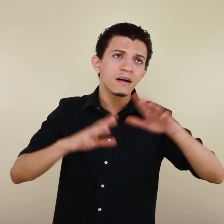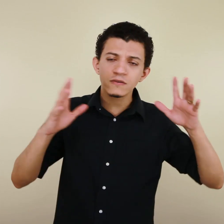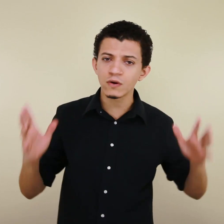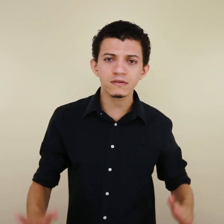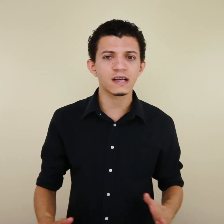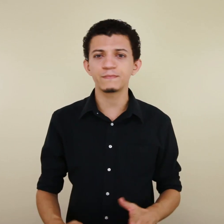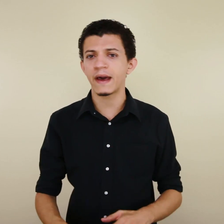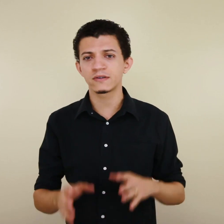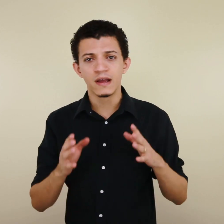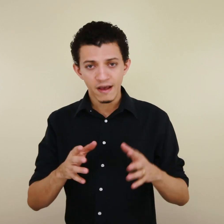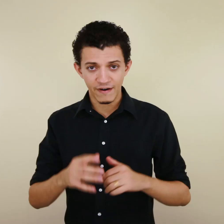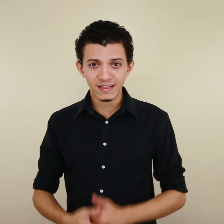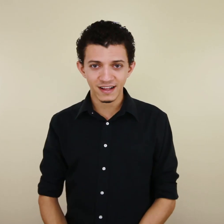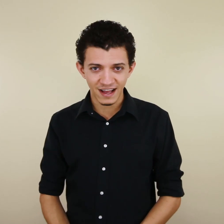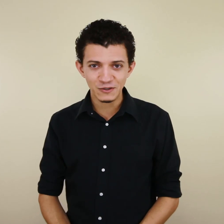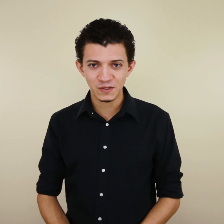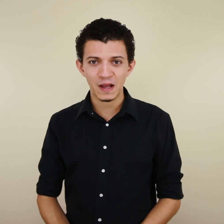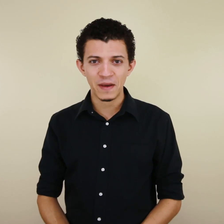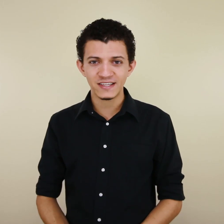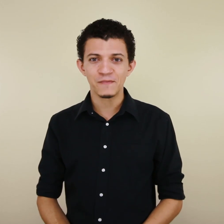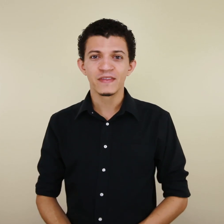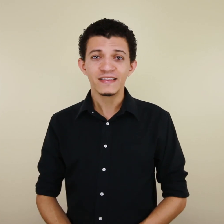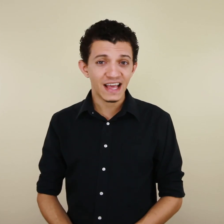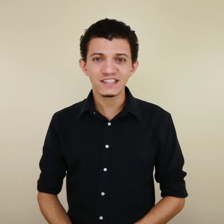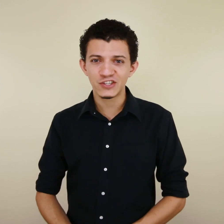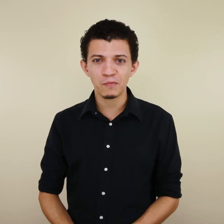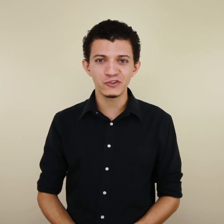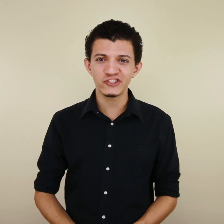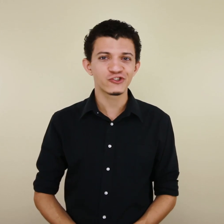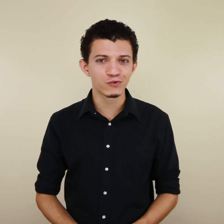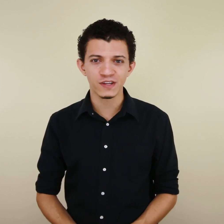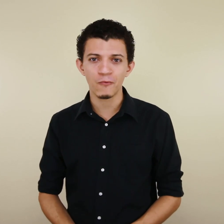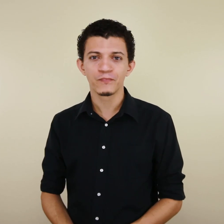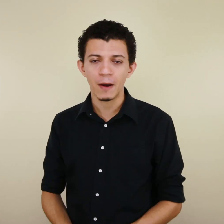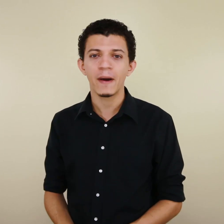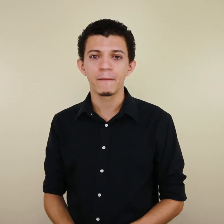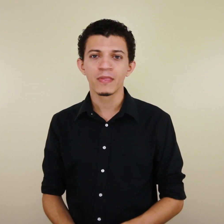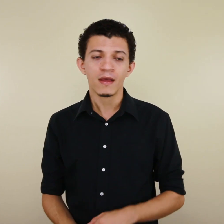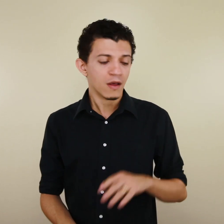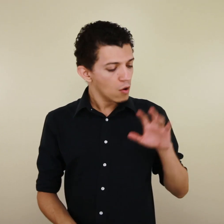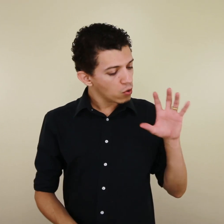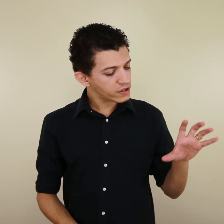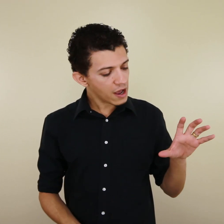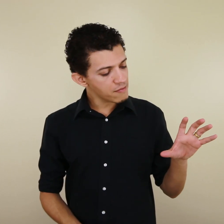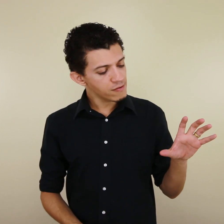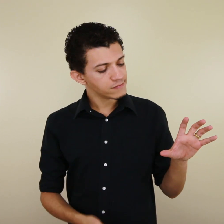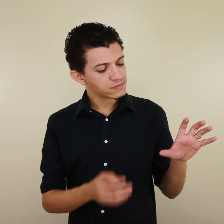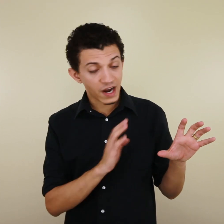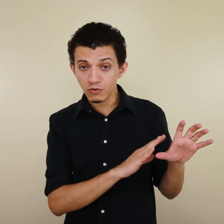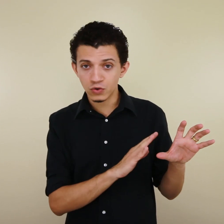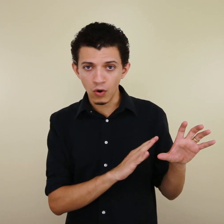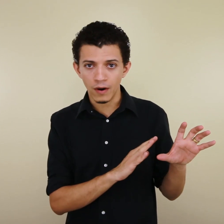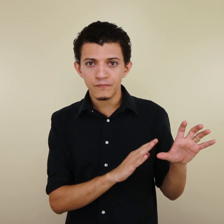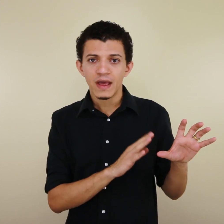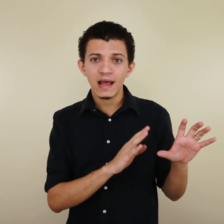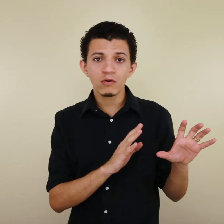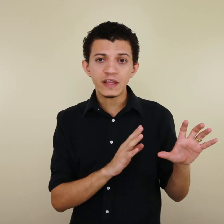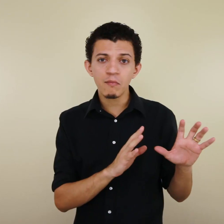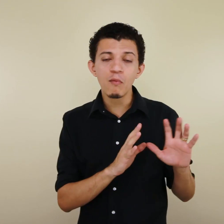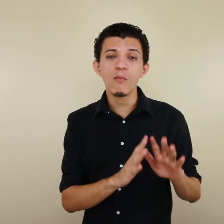tantos outros aspectos, vai tratar justamente desse tipo de discussão também. O termo tradutor, ele é um termo